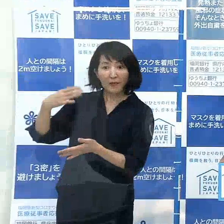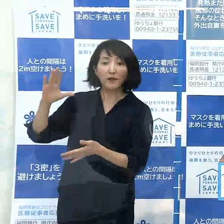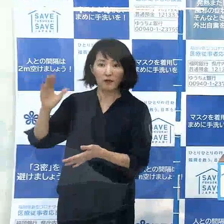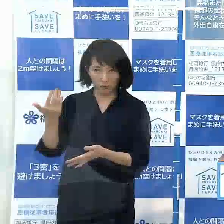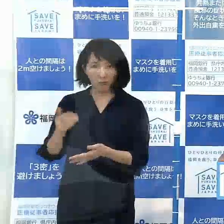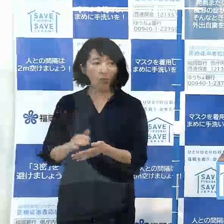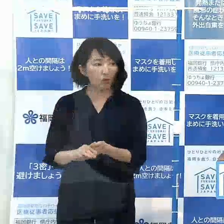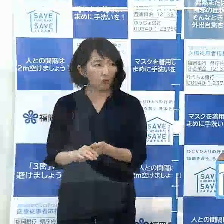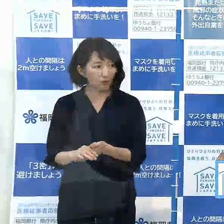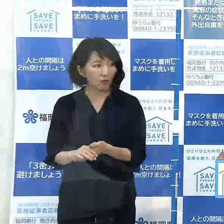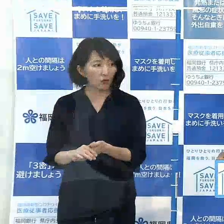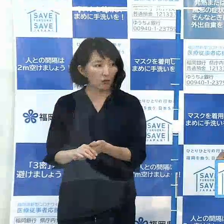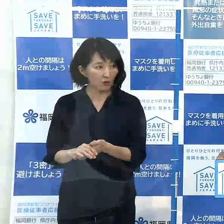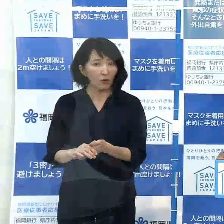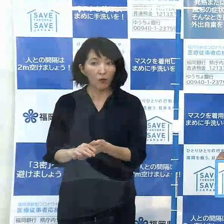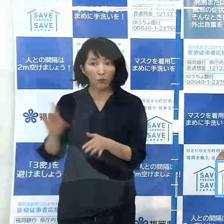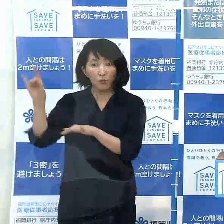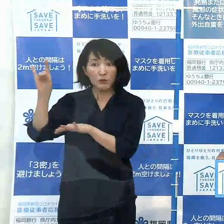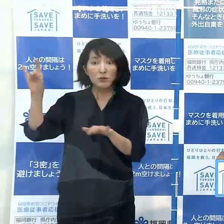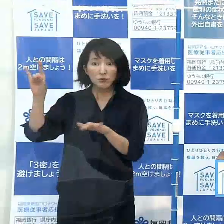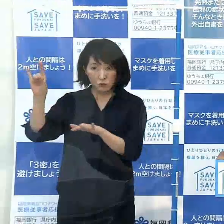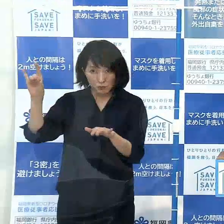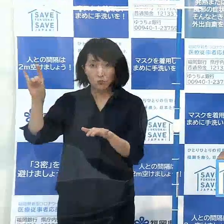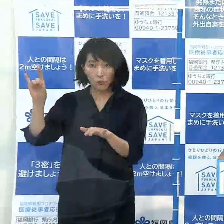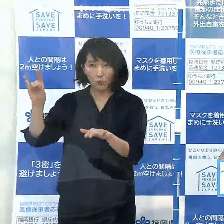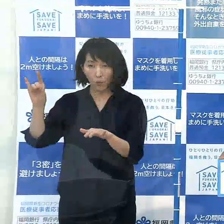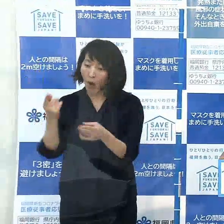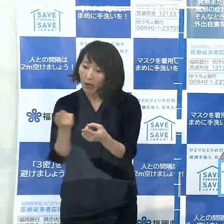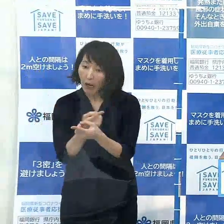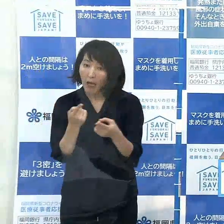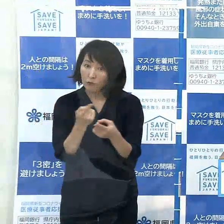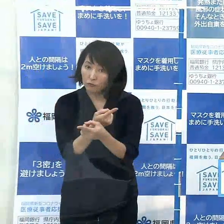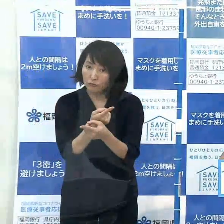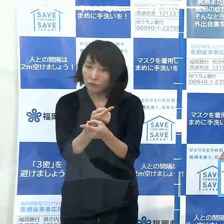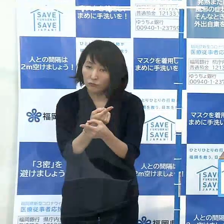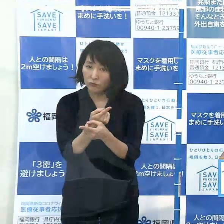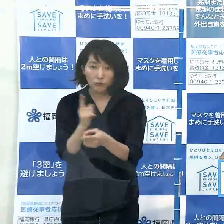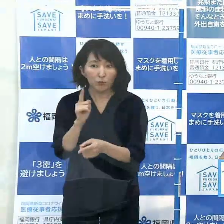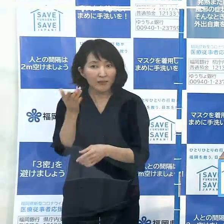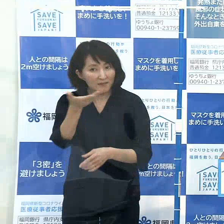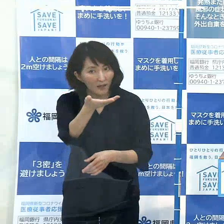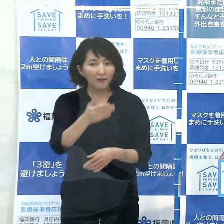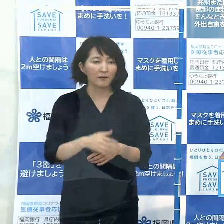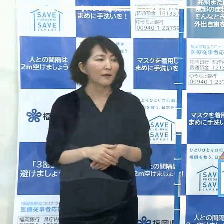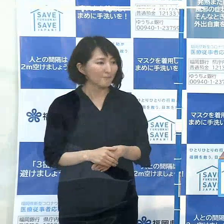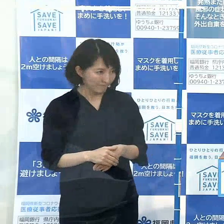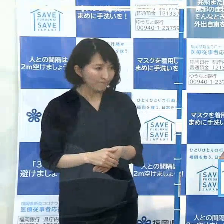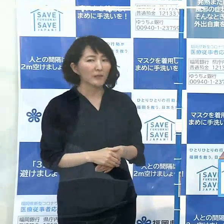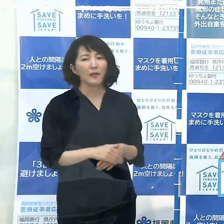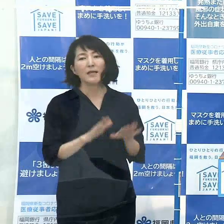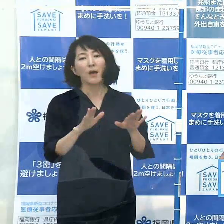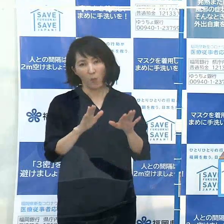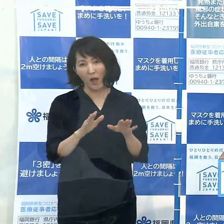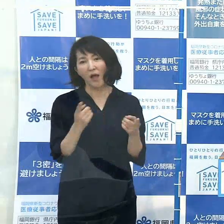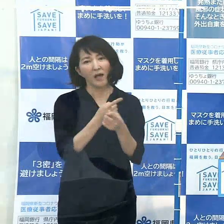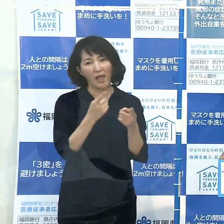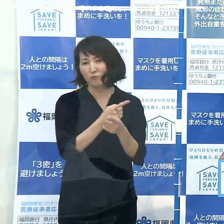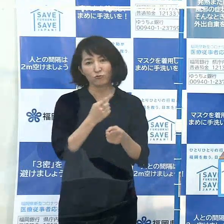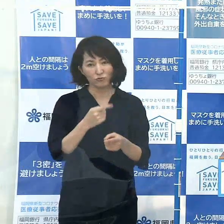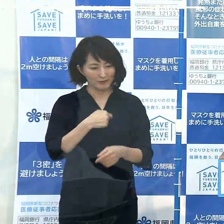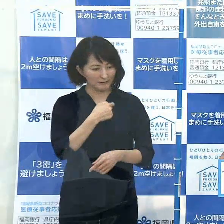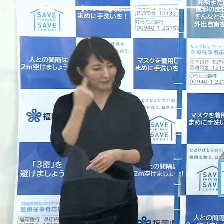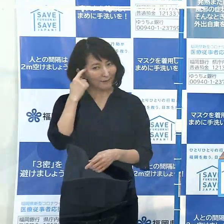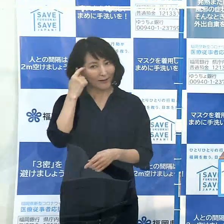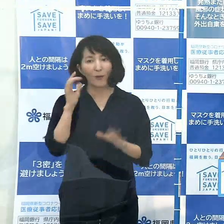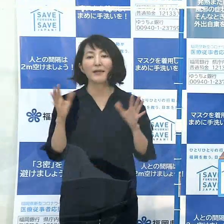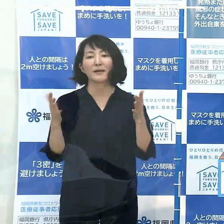ないということなんですけれども、その指標自体っていうのは、その、まあ、変更するような状況にはないっていう、 はい、今のところはそう ないわけですけれども、医療体制、医